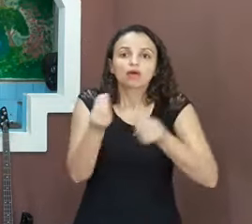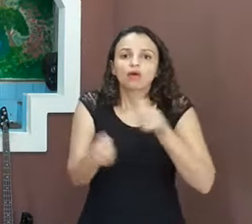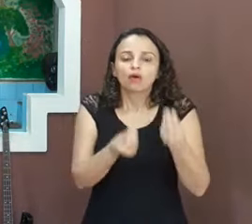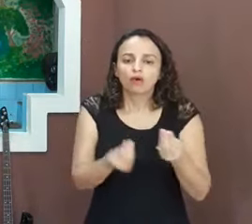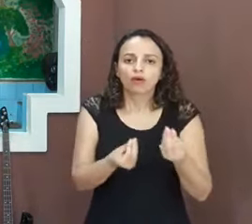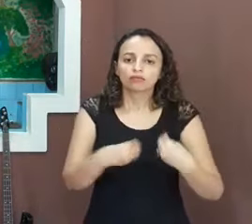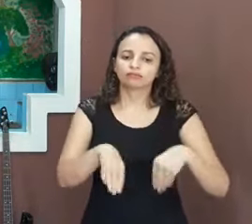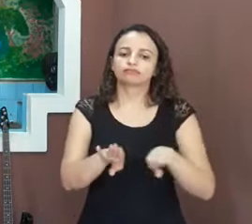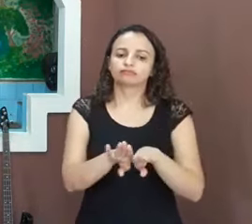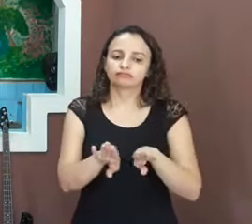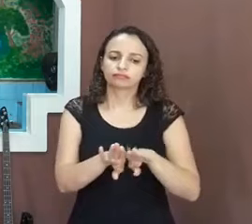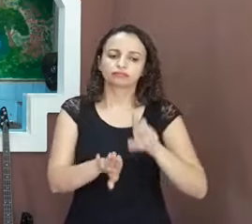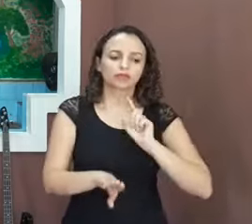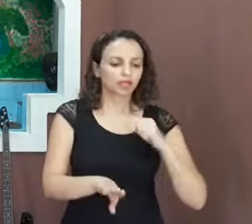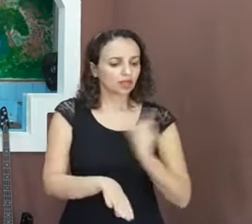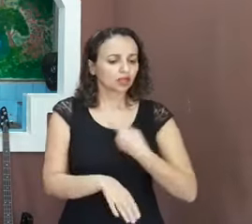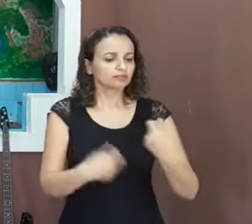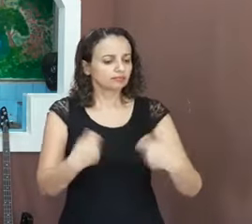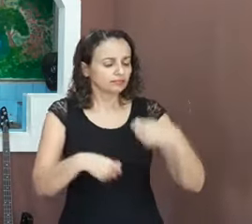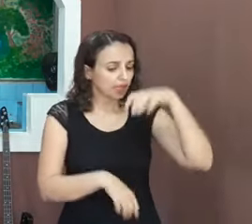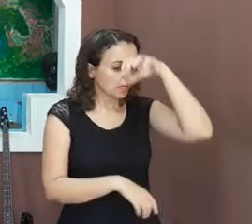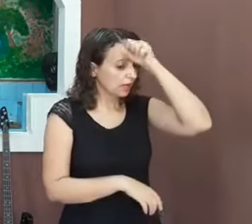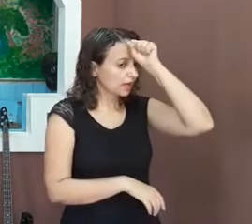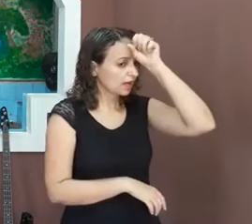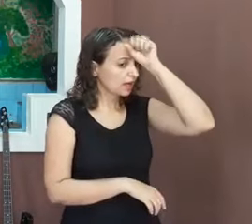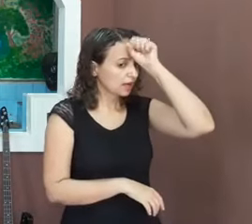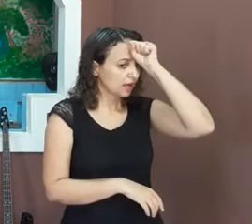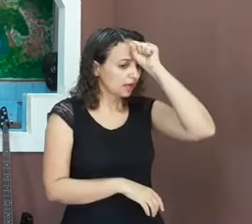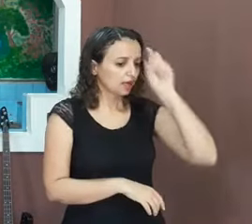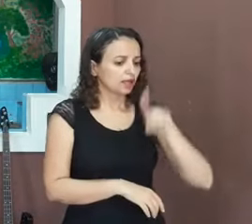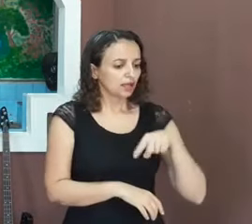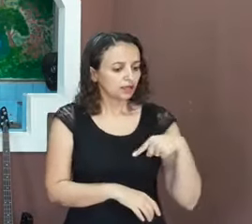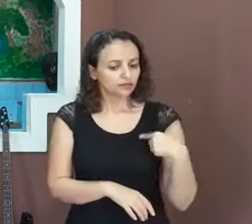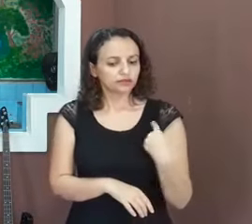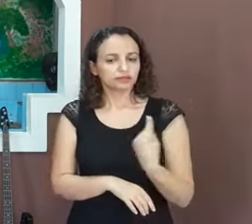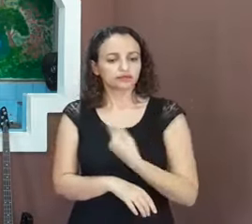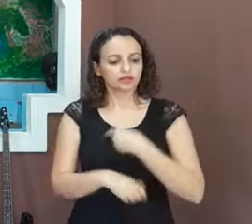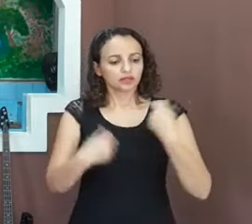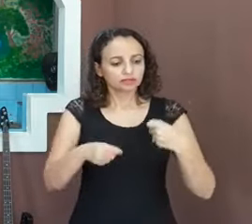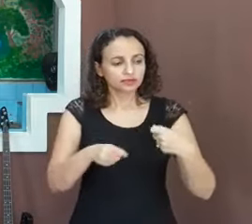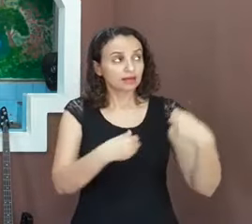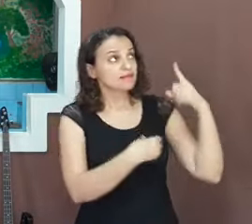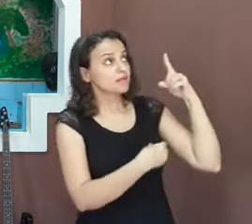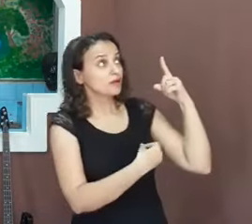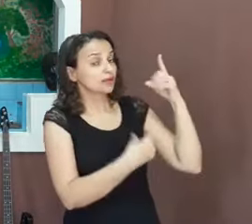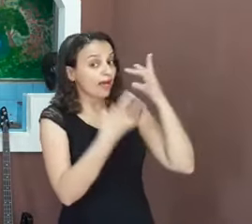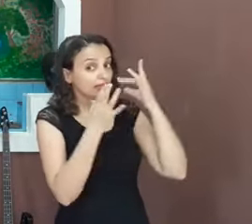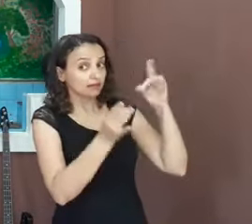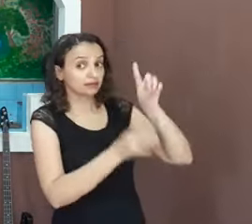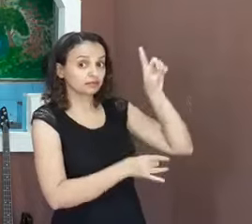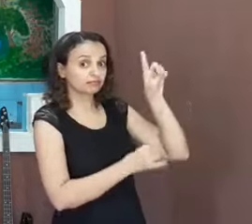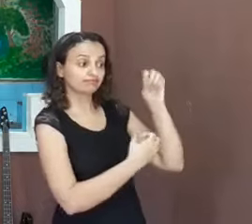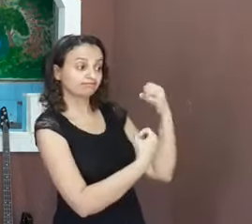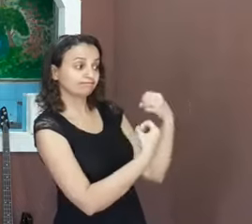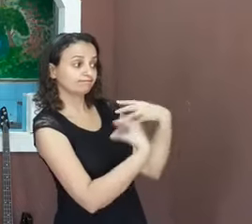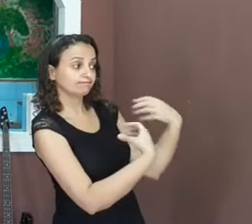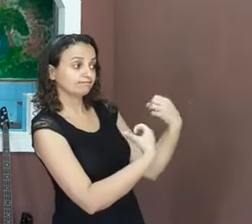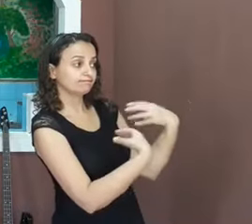E ainda temos muito a aprender, que estejamos dispostos a ser ensinados por Deus. Será que